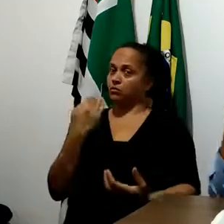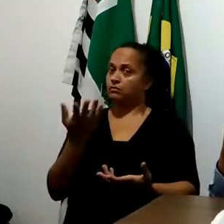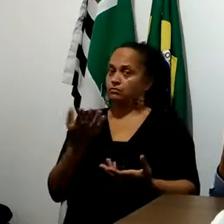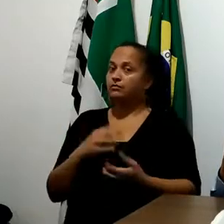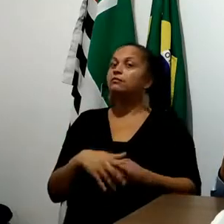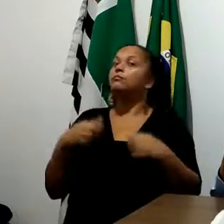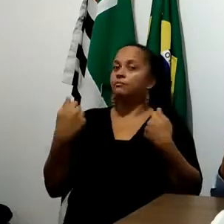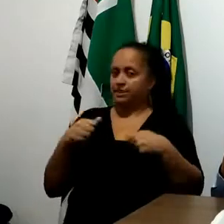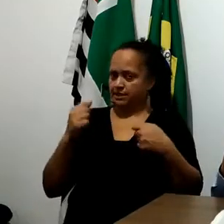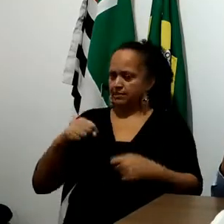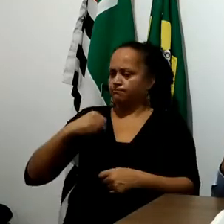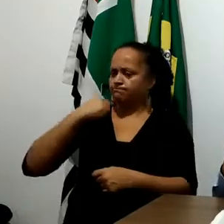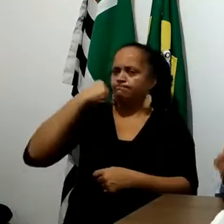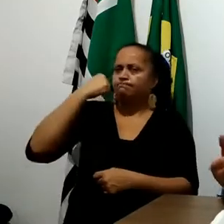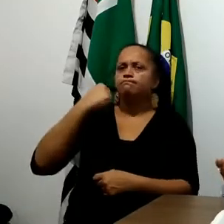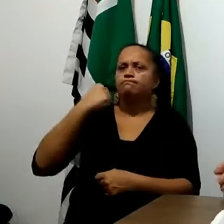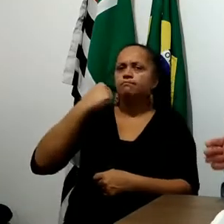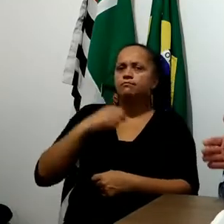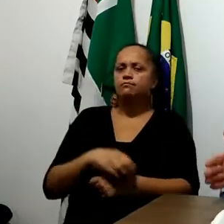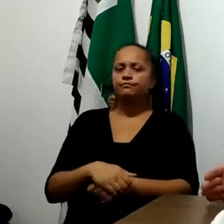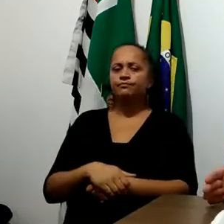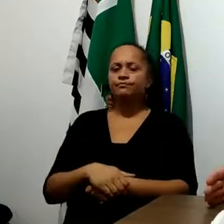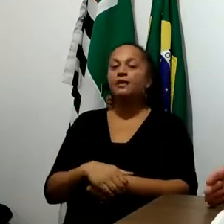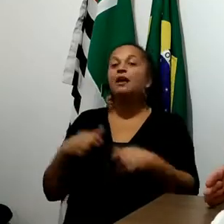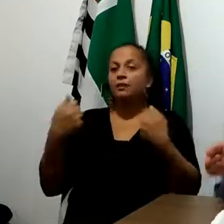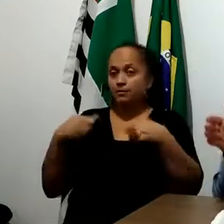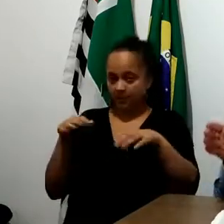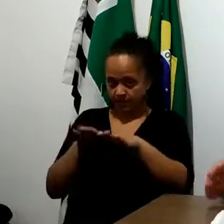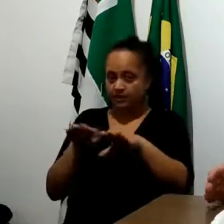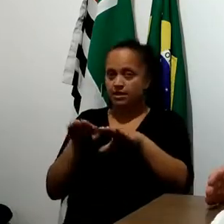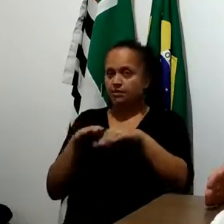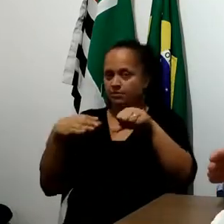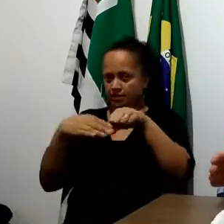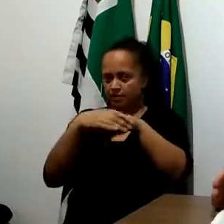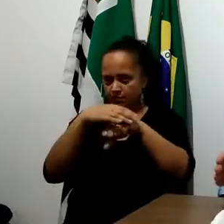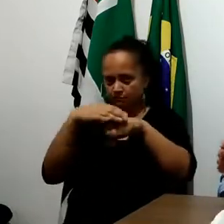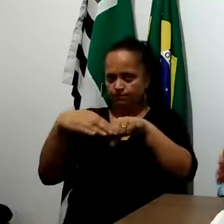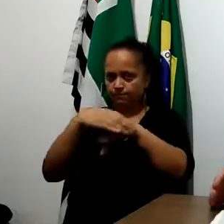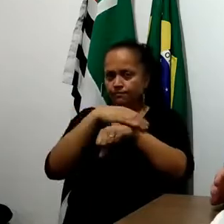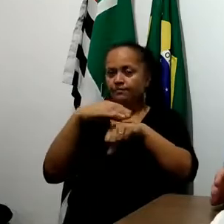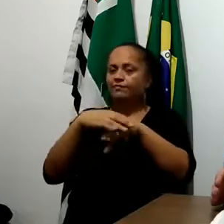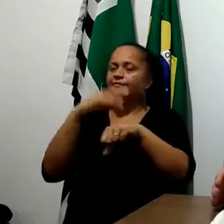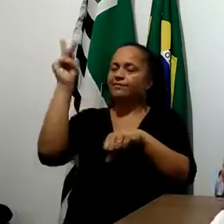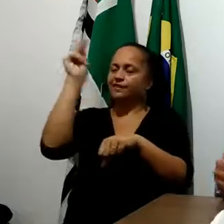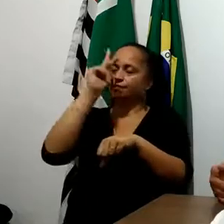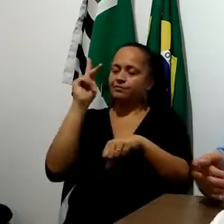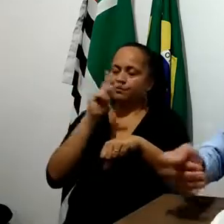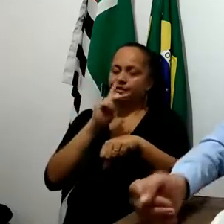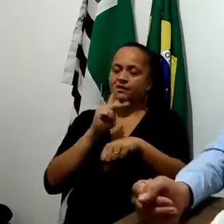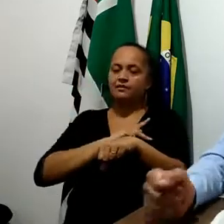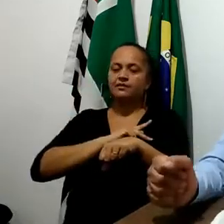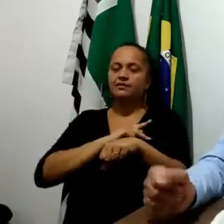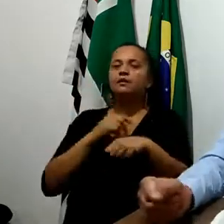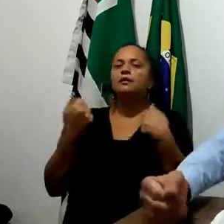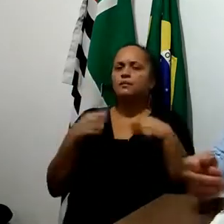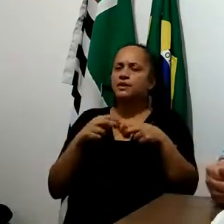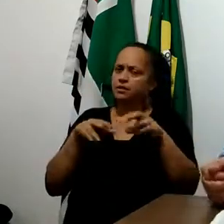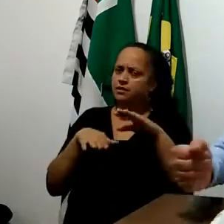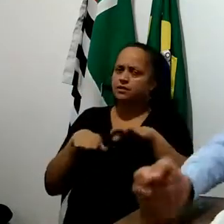levantar. Você precisa calçar as sandálias do Evangelho da Paz. Caminhar com